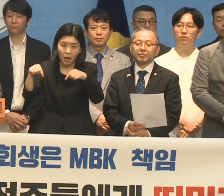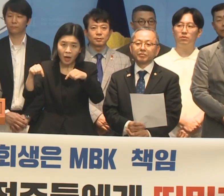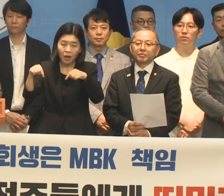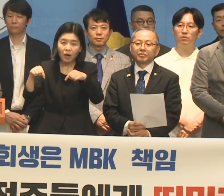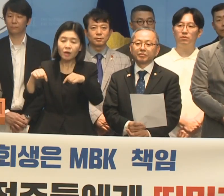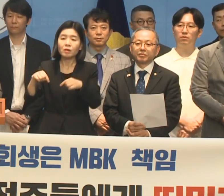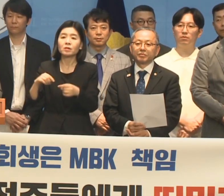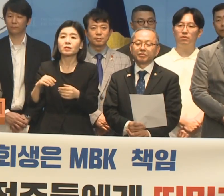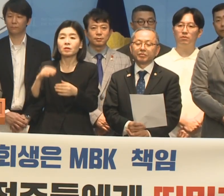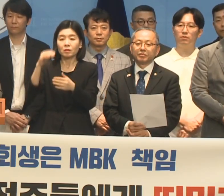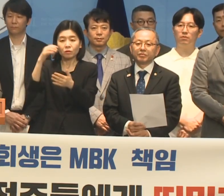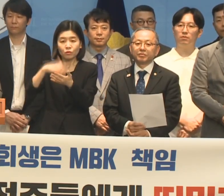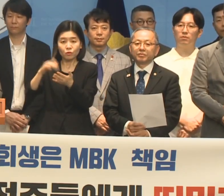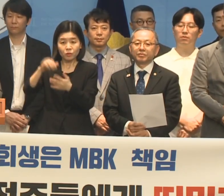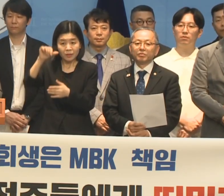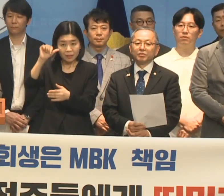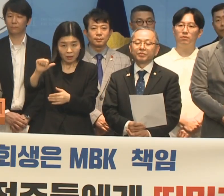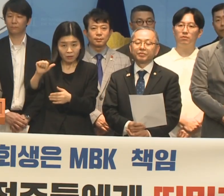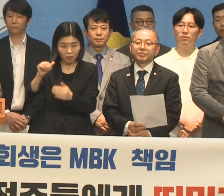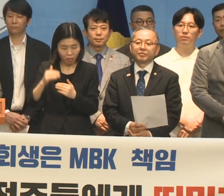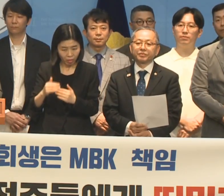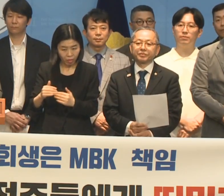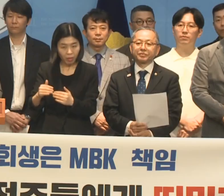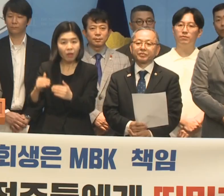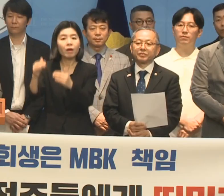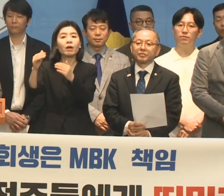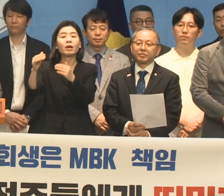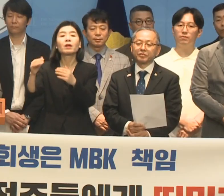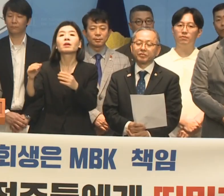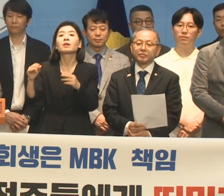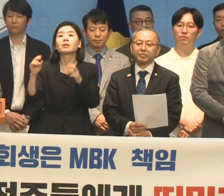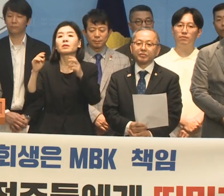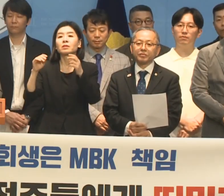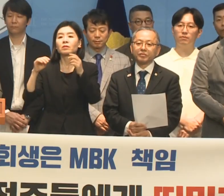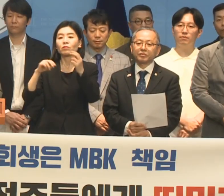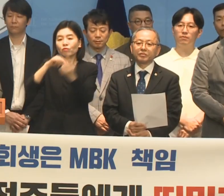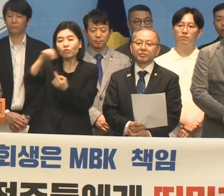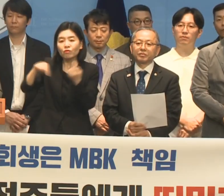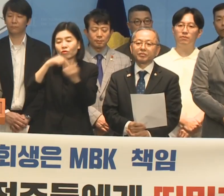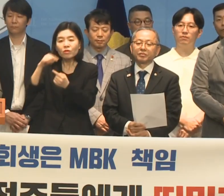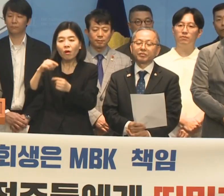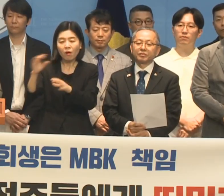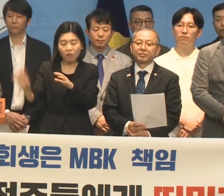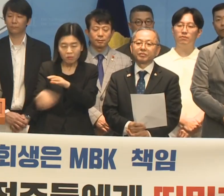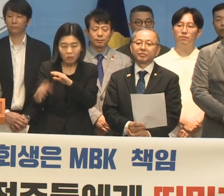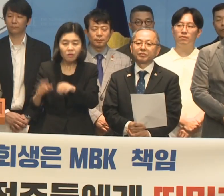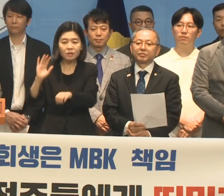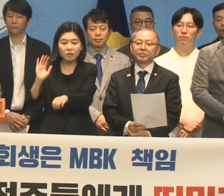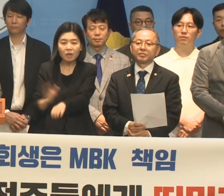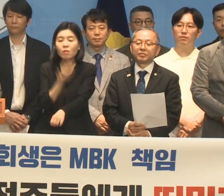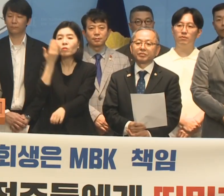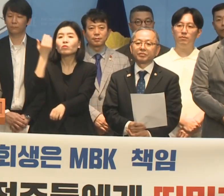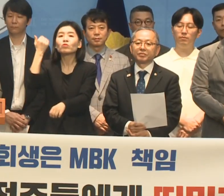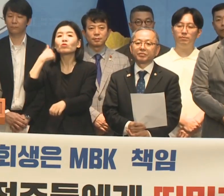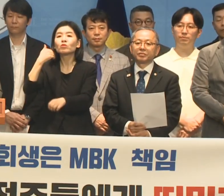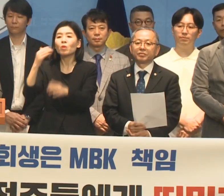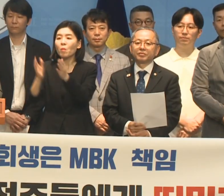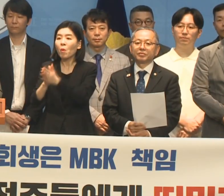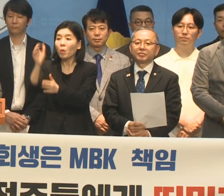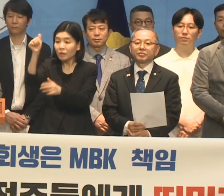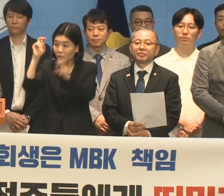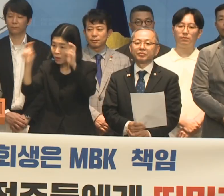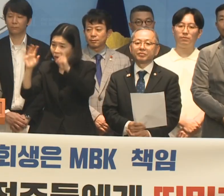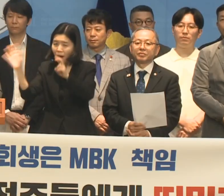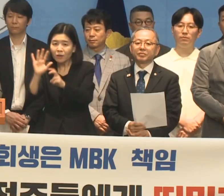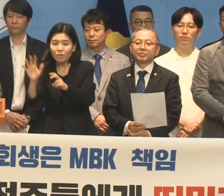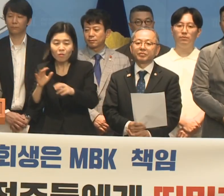5차례의 면담을 진행하는 동안 이 모든 경영부실에 대한 책임을 본사가 아닌 점주들에게 전가하는